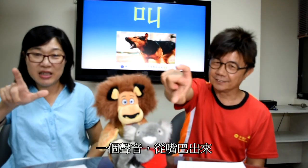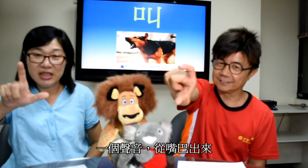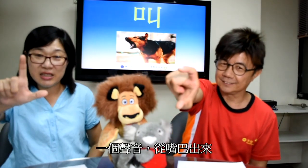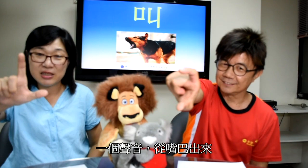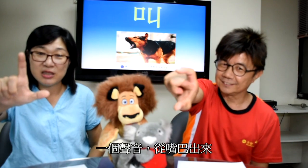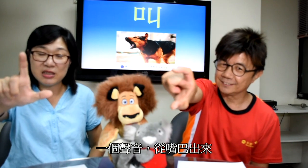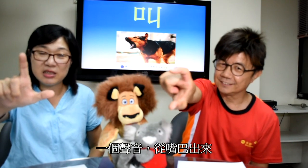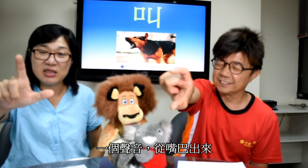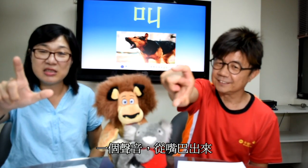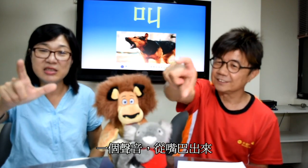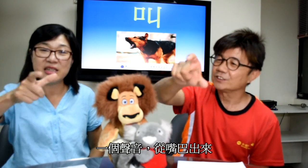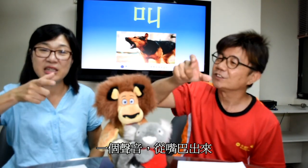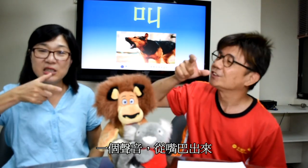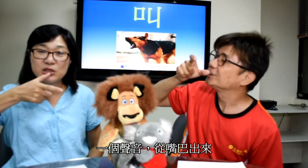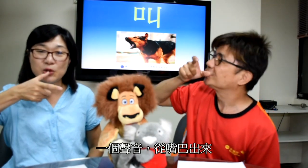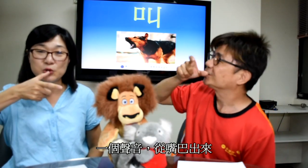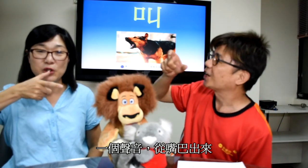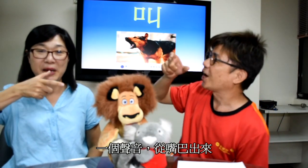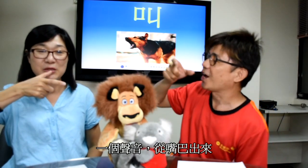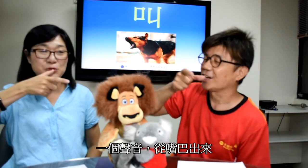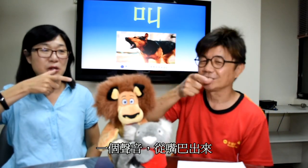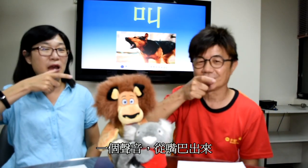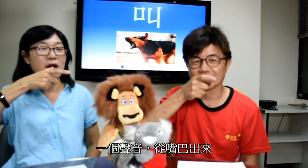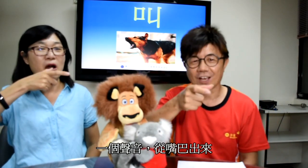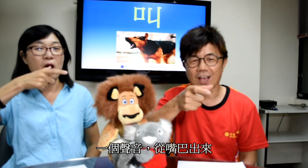个声音从嘴巴出来，哦，